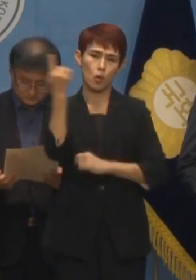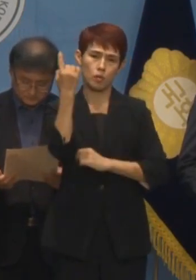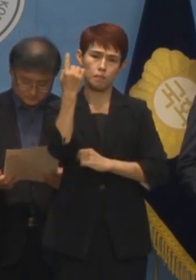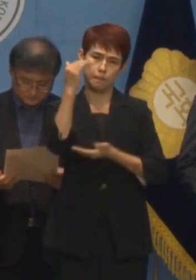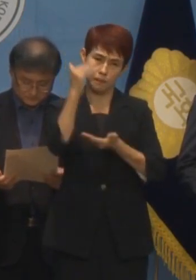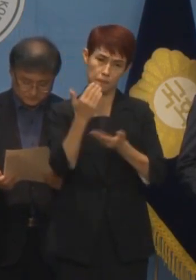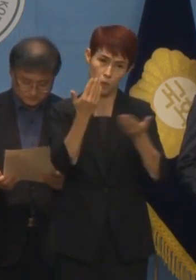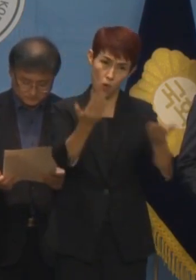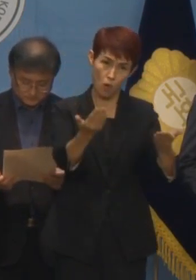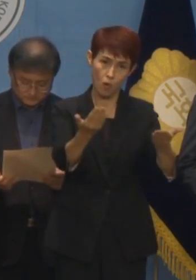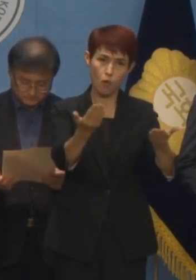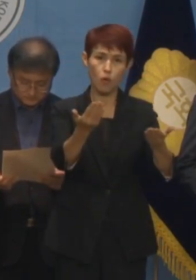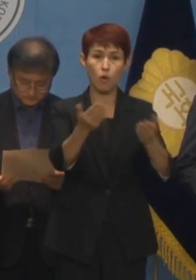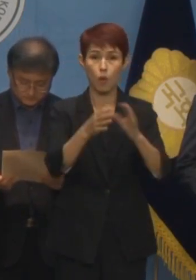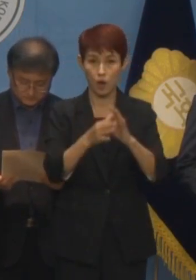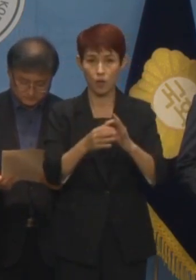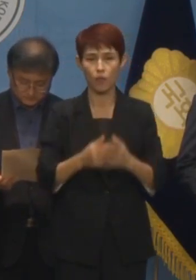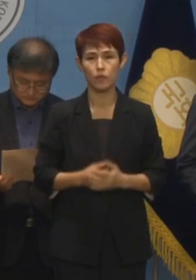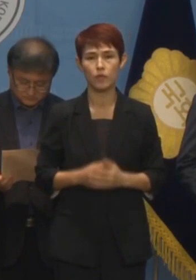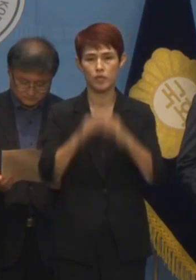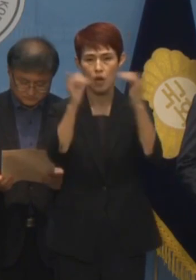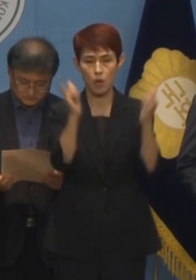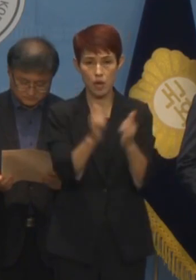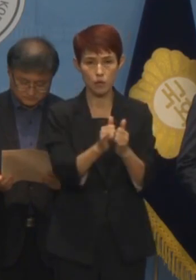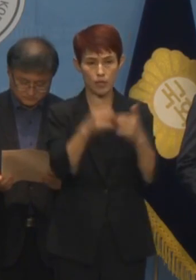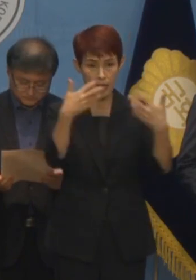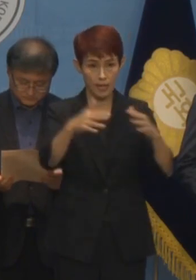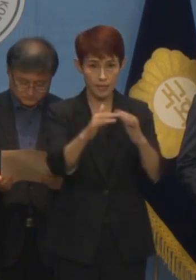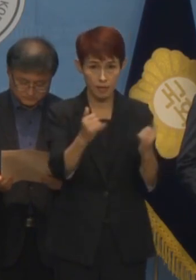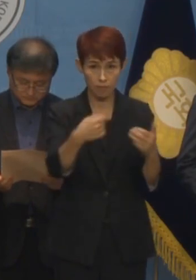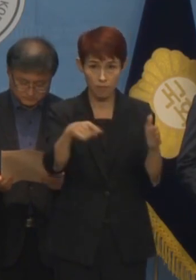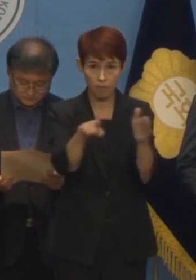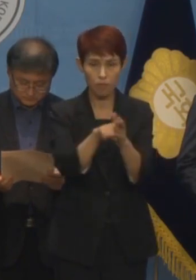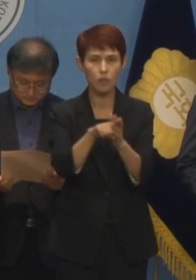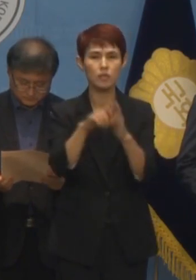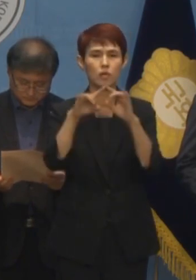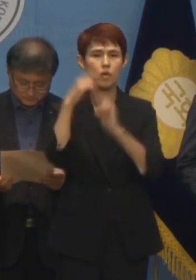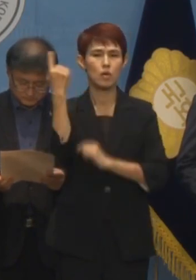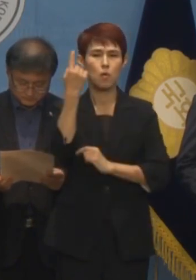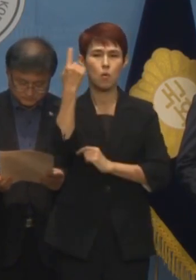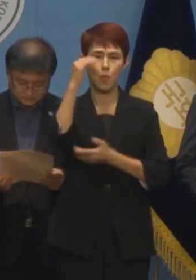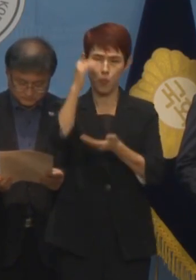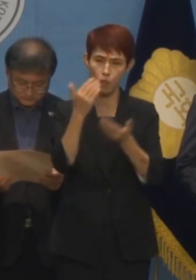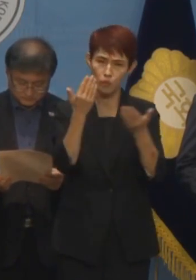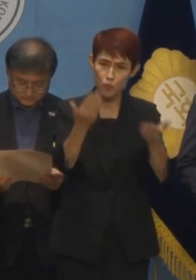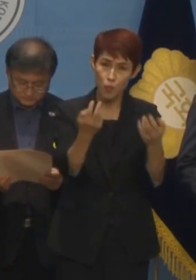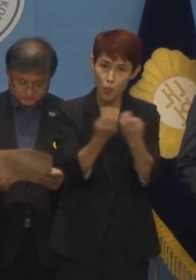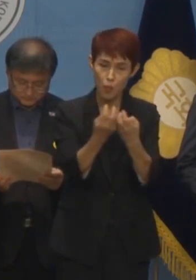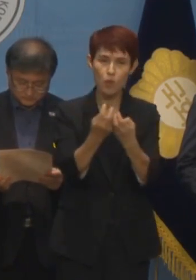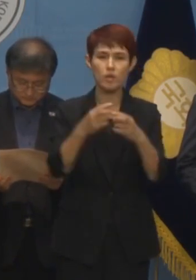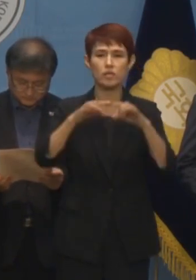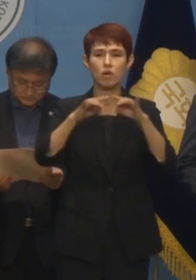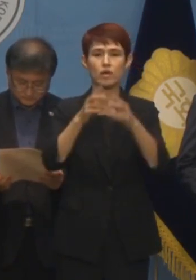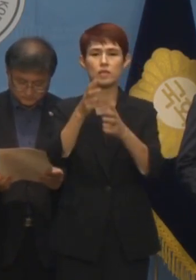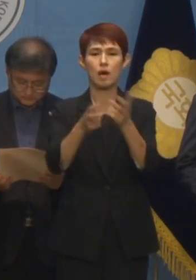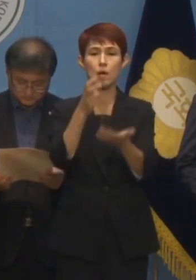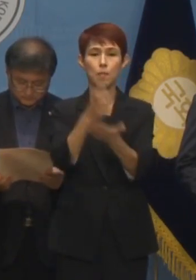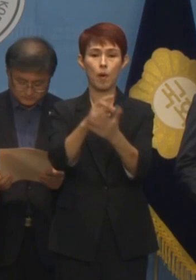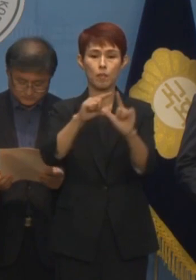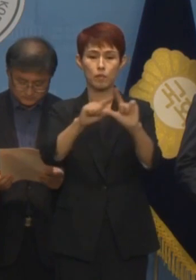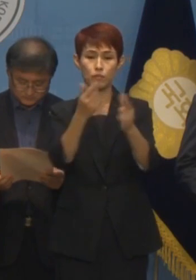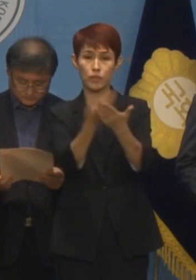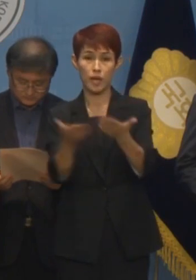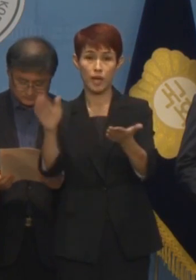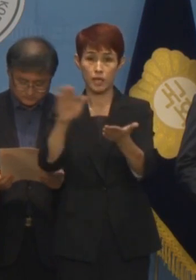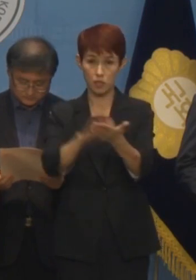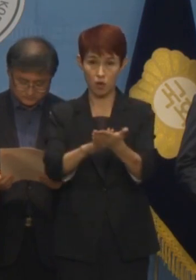감면할 수 있도록 하는 내용, 사회적 취약계층에 대한 전기료 감면을 내용으로 하는 전기사업법 일부 개정